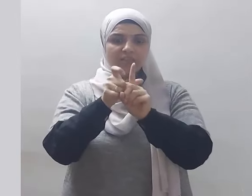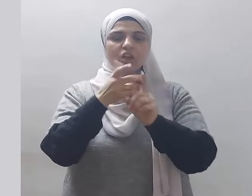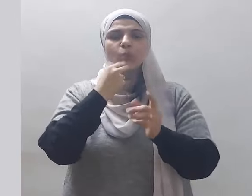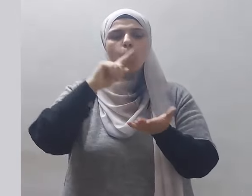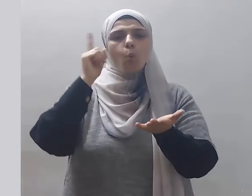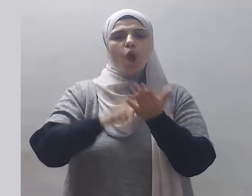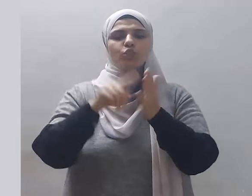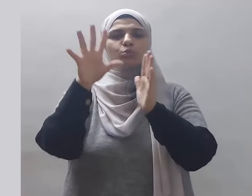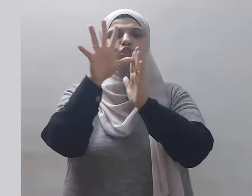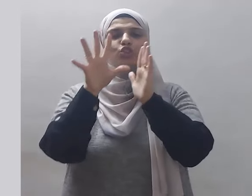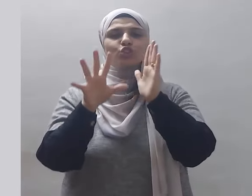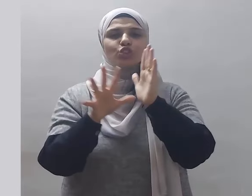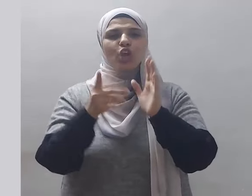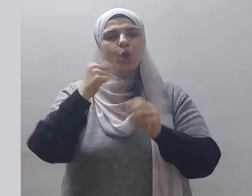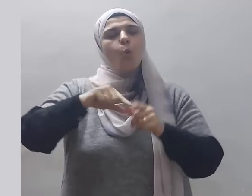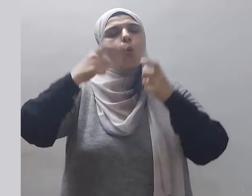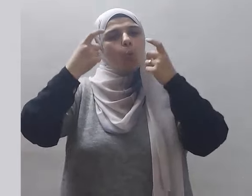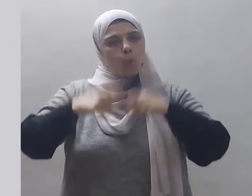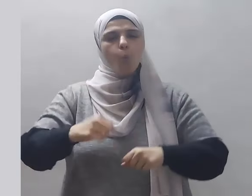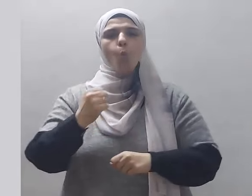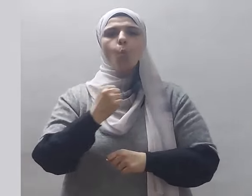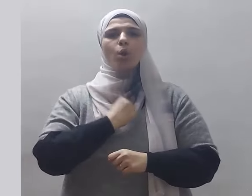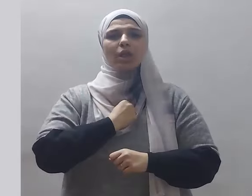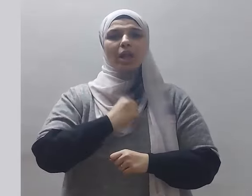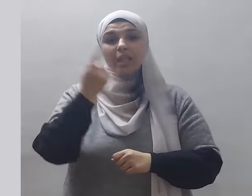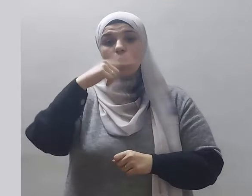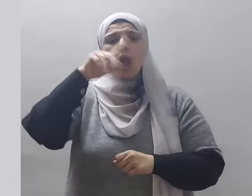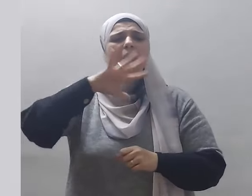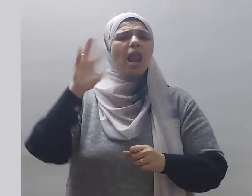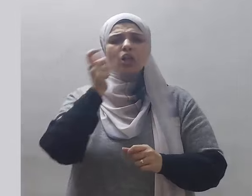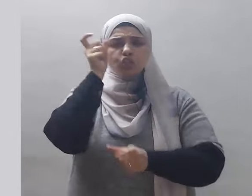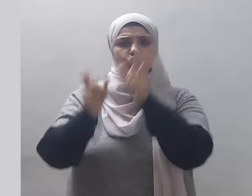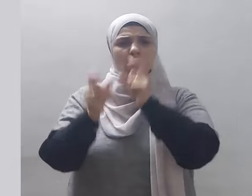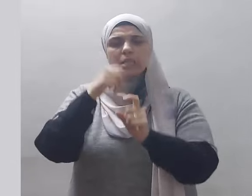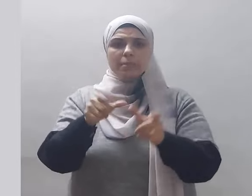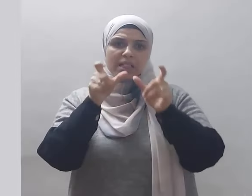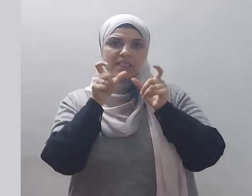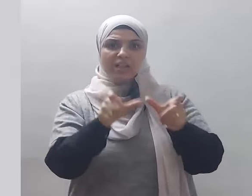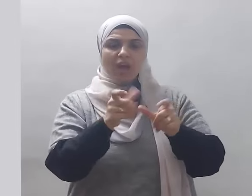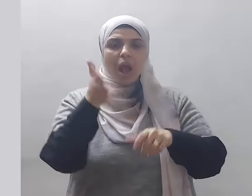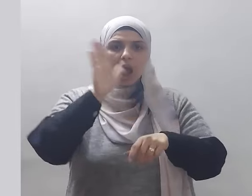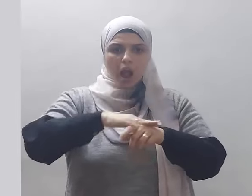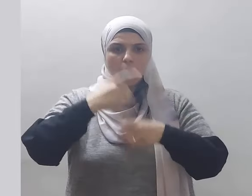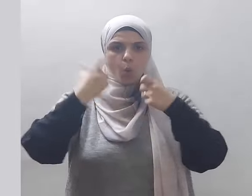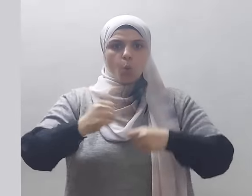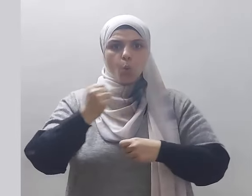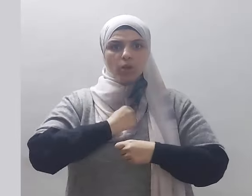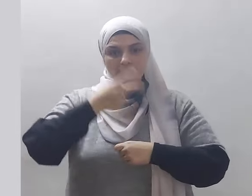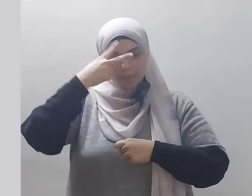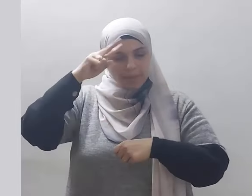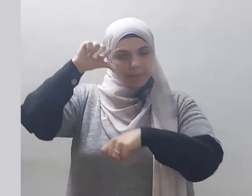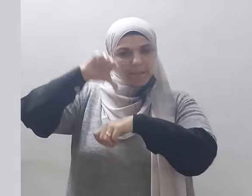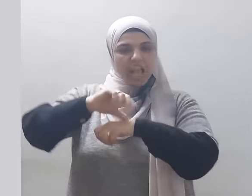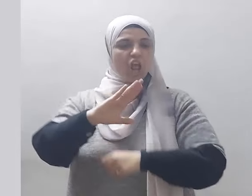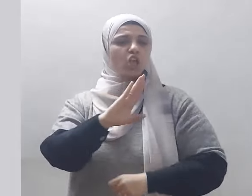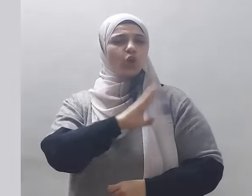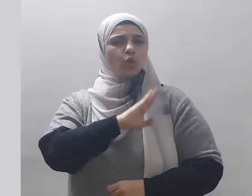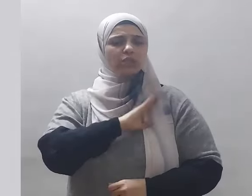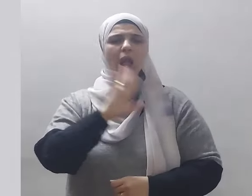ووطني وان على كل منا ان يدافع عن وطنه من موقعه جنديا كان او شرطيا